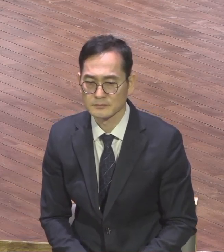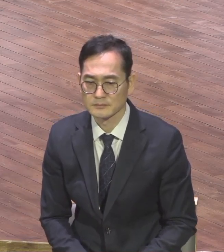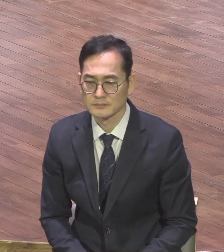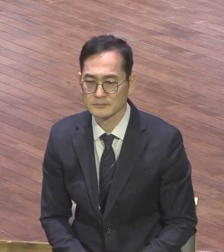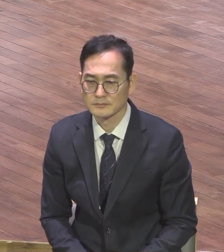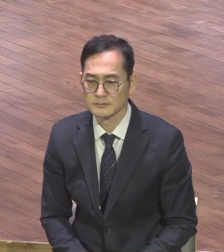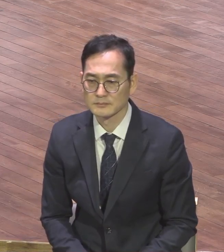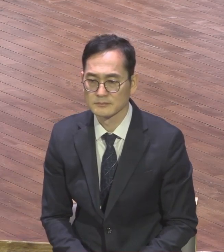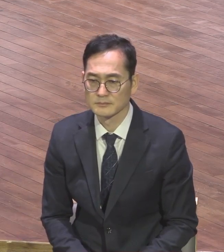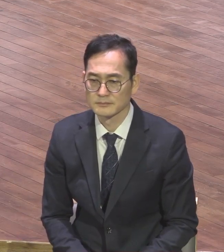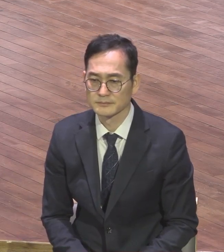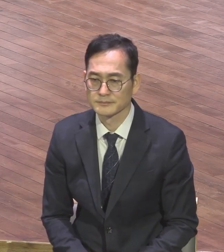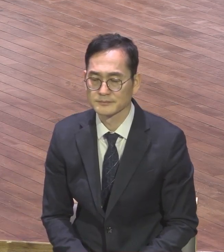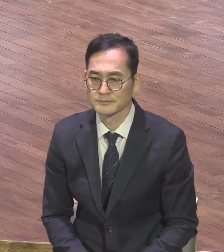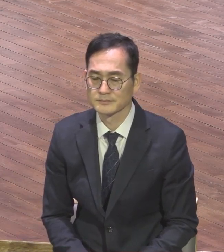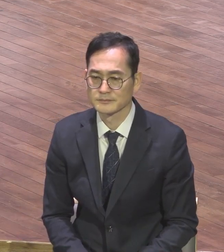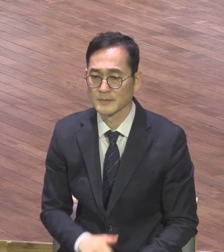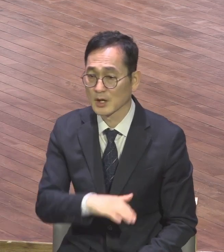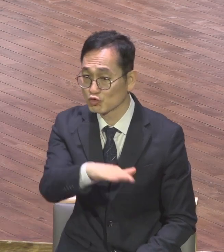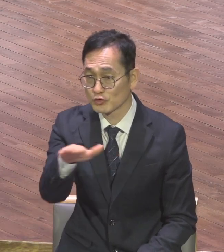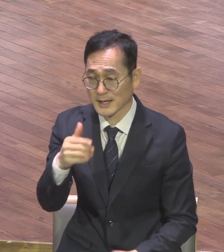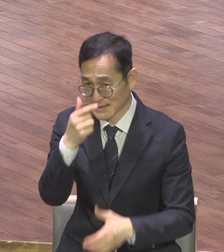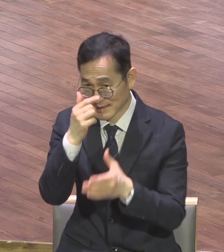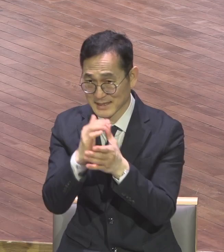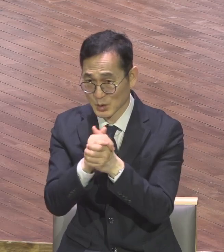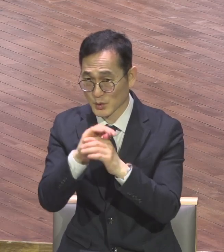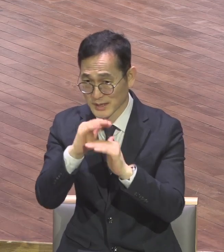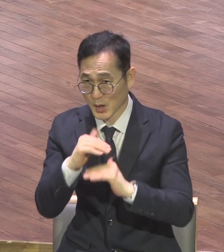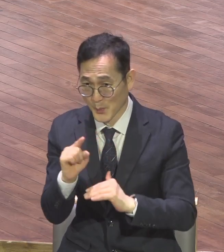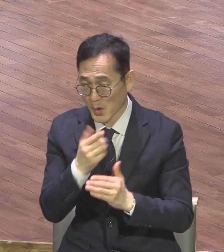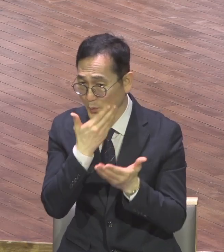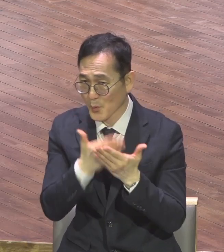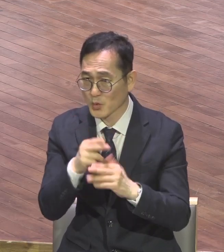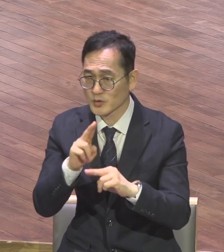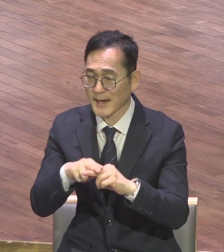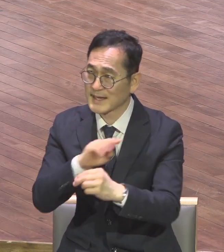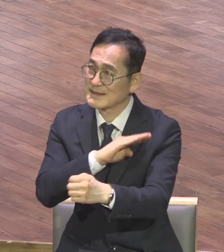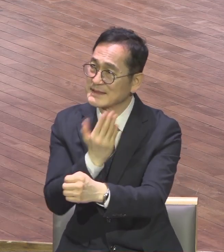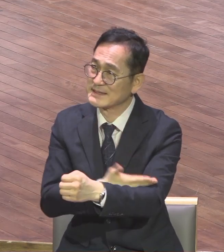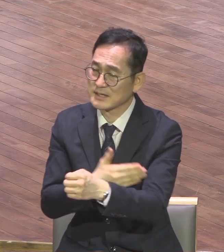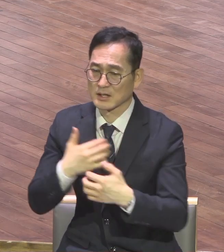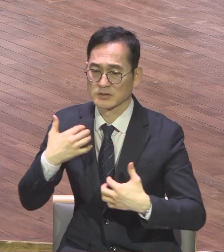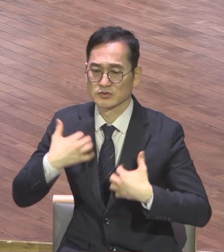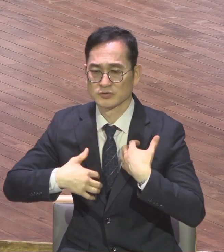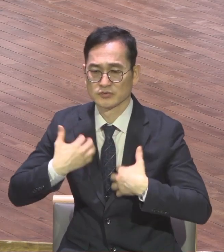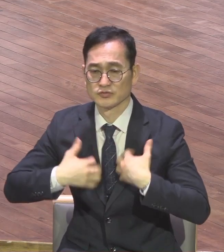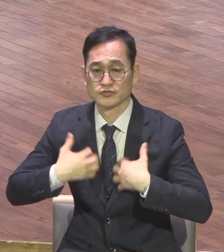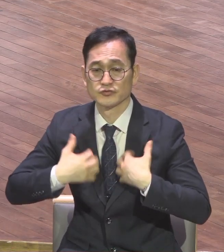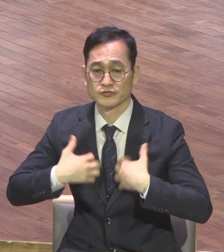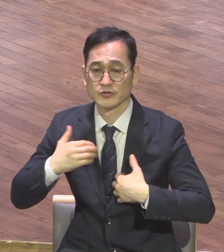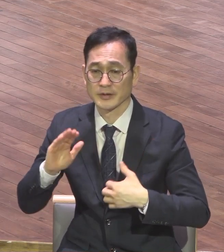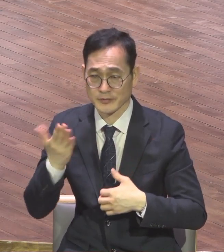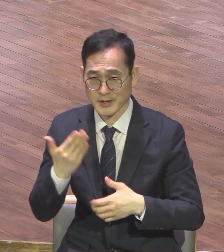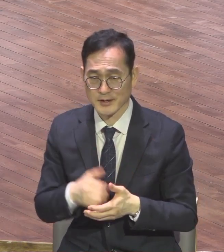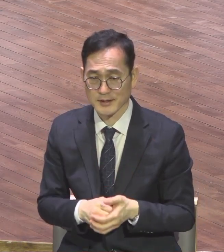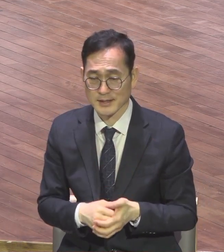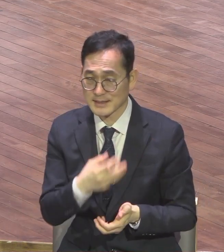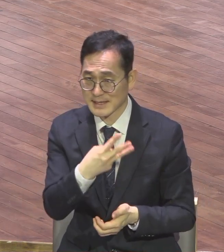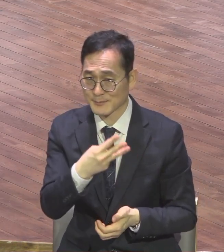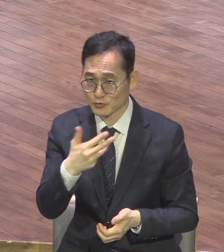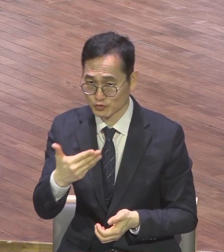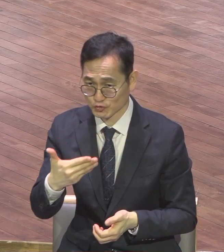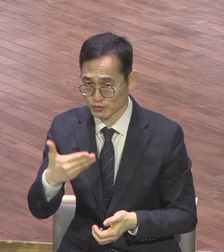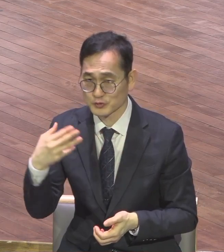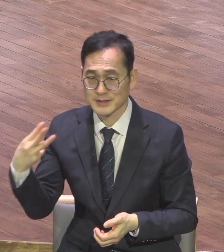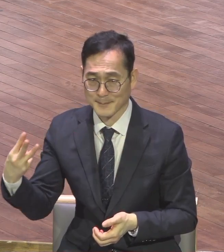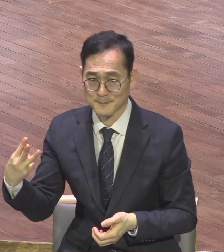그래서 우리는 뭐라고 구체적으로 기도합니까? 기도 내용이 뭐예요? 보좌의 능력을 누리라. 보좌의 능력이 뭐예요? 393이에요. 인쇄